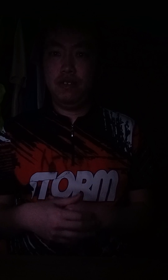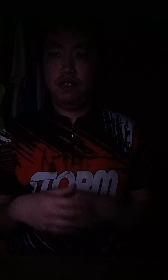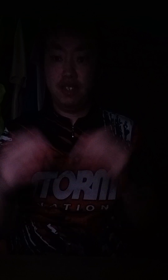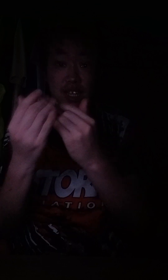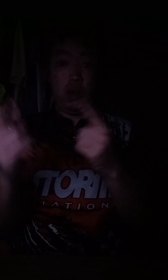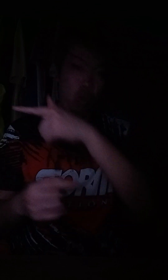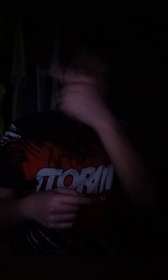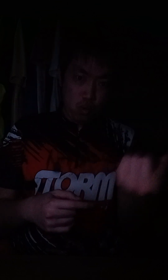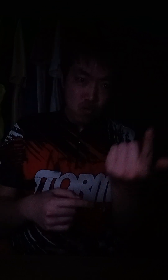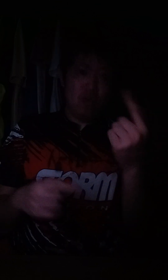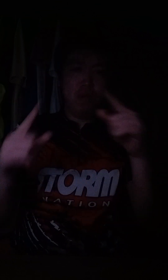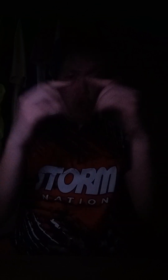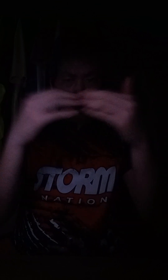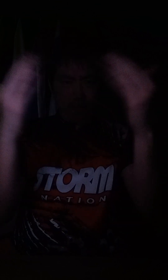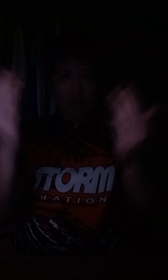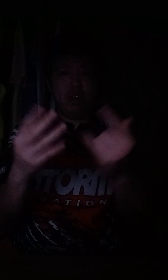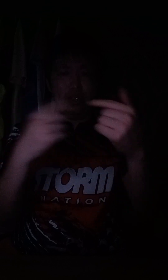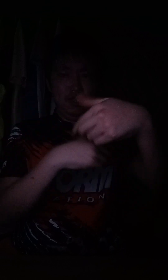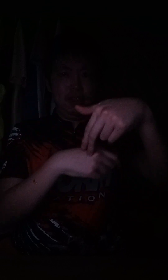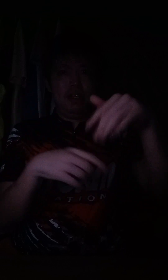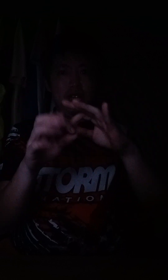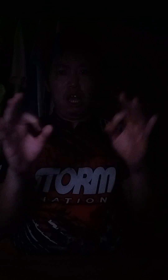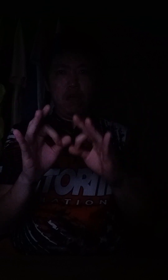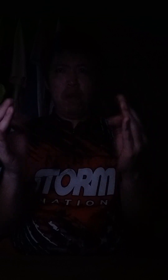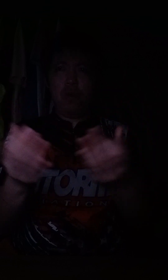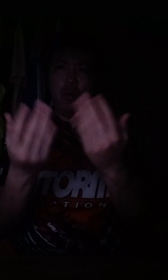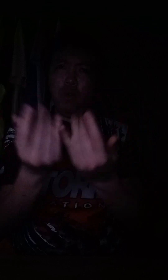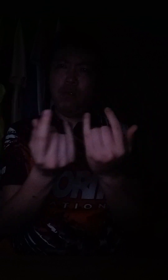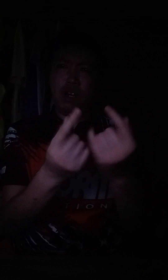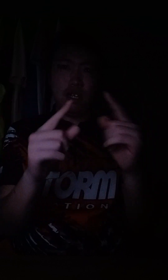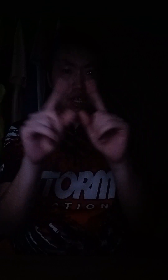그날 오후 병원비 확인을 위해 아빠가 원무과를 찾았습니다.